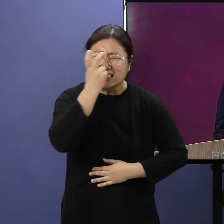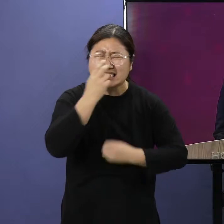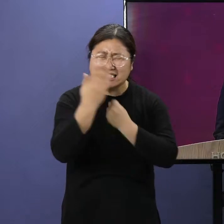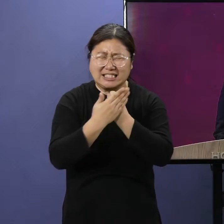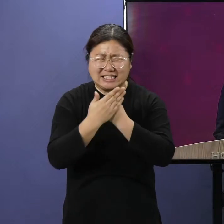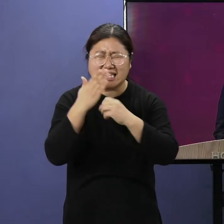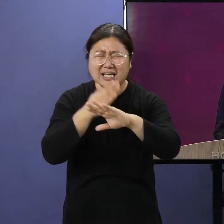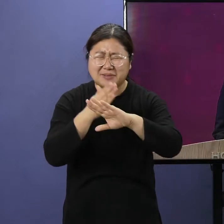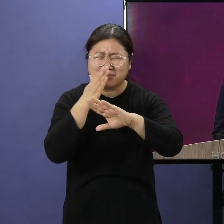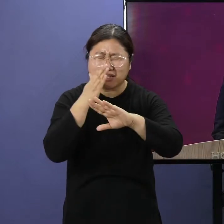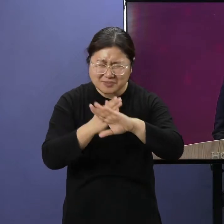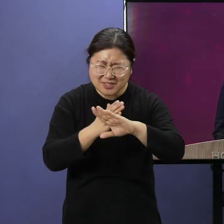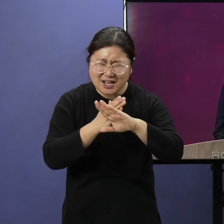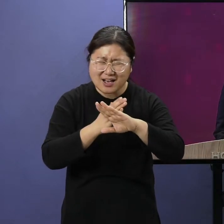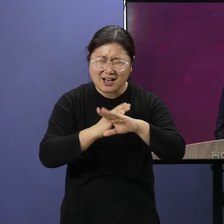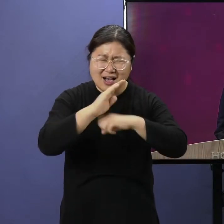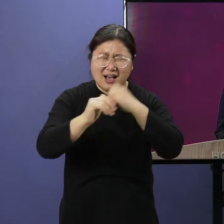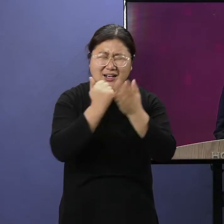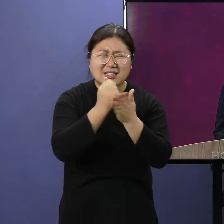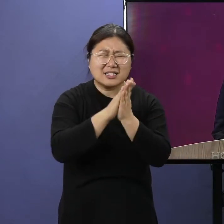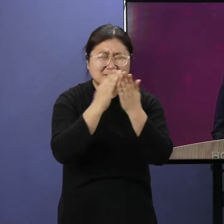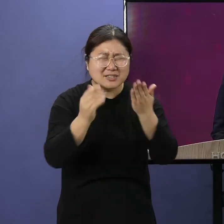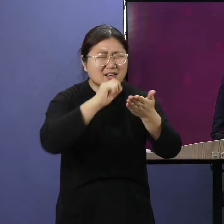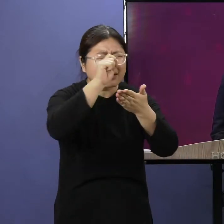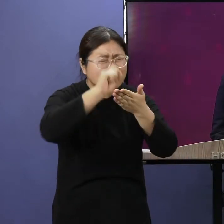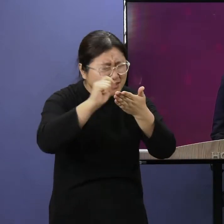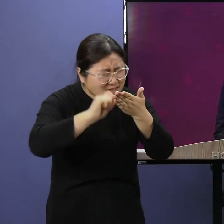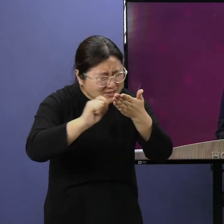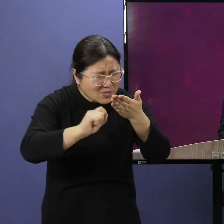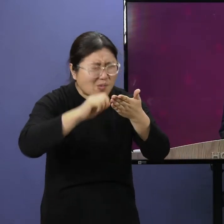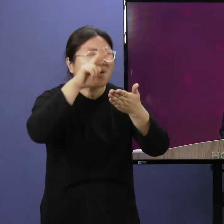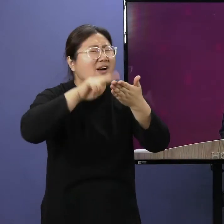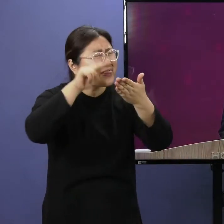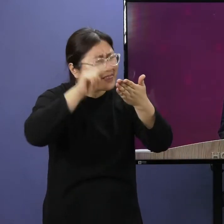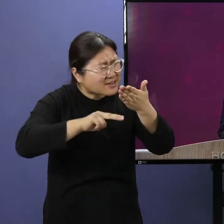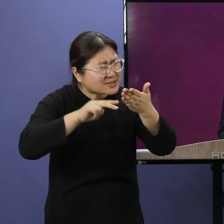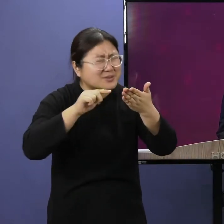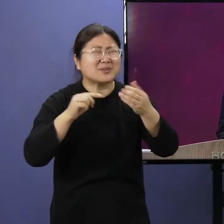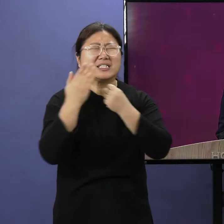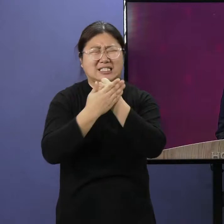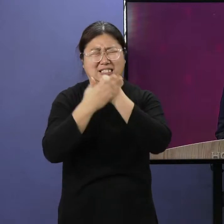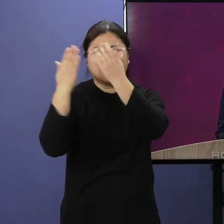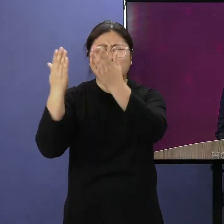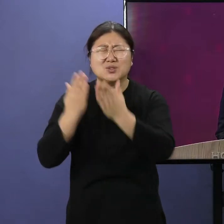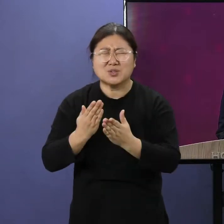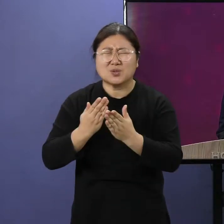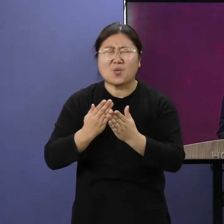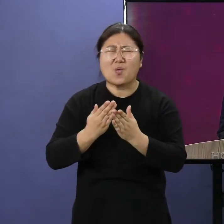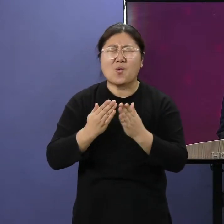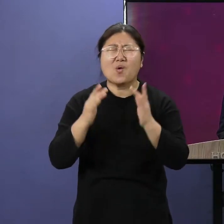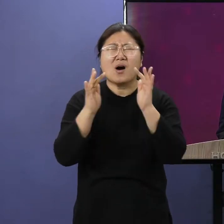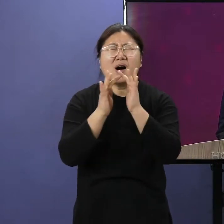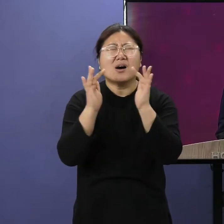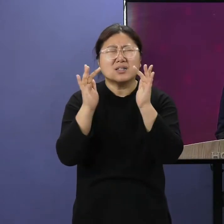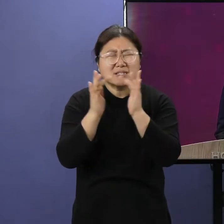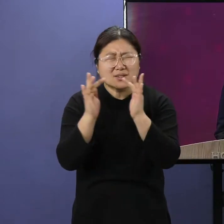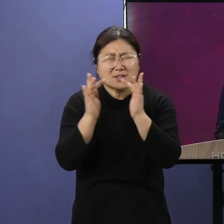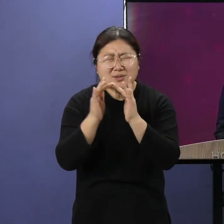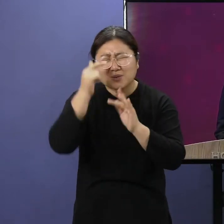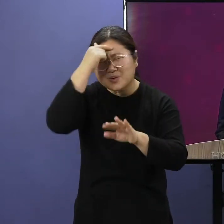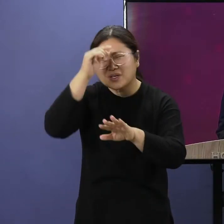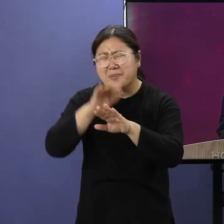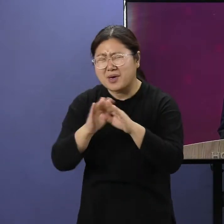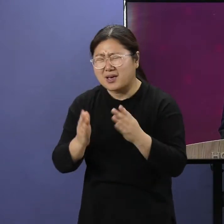필사로 은혜의 시간들을 보내게 하시고 또 이 자료와 유튜브로 하나님께 예배할 수 있도록 은혜를 베풀어 주시니